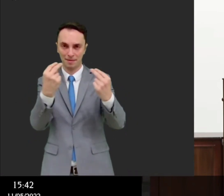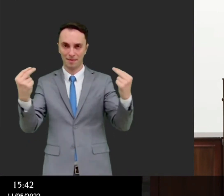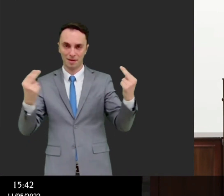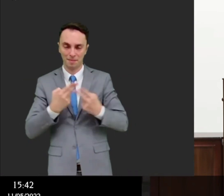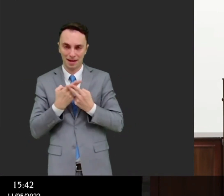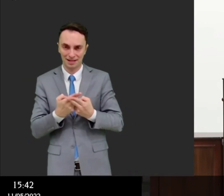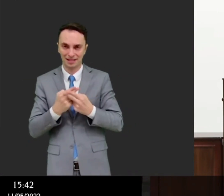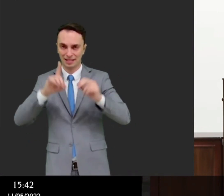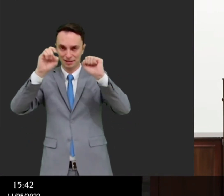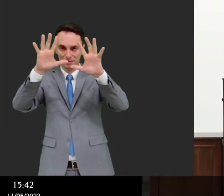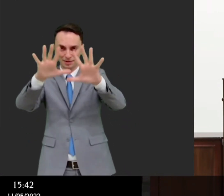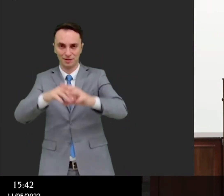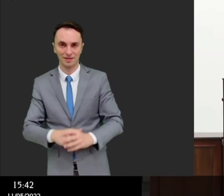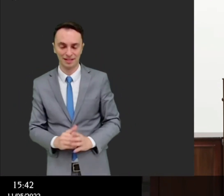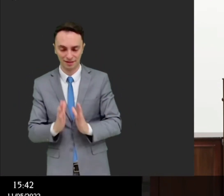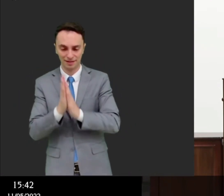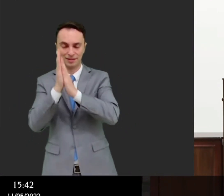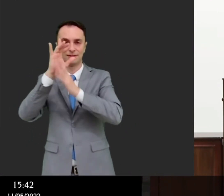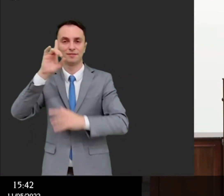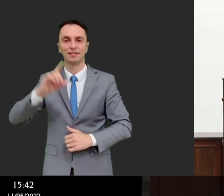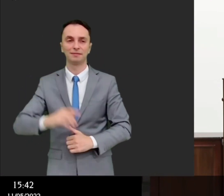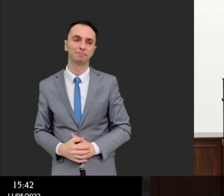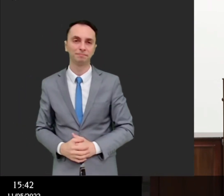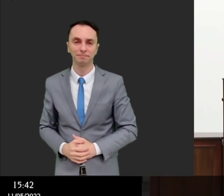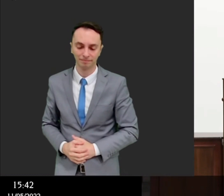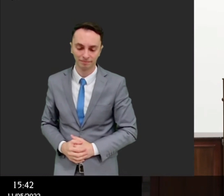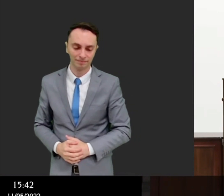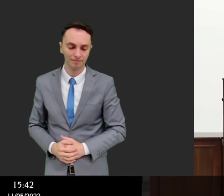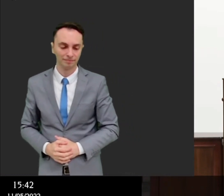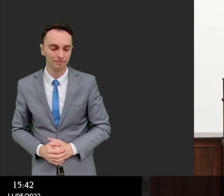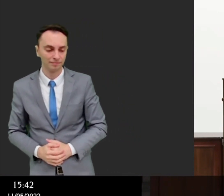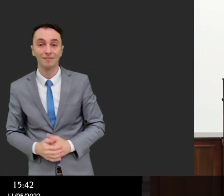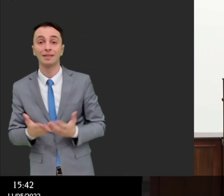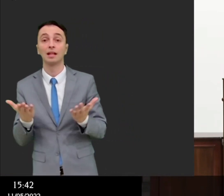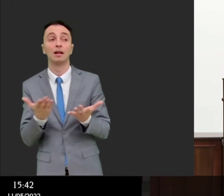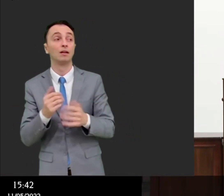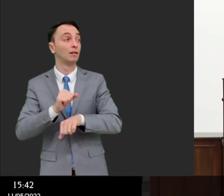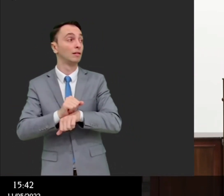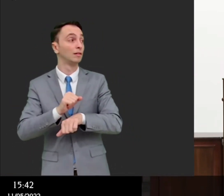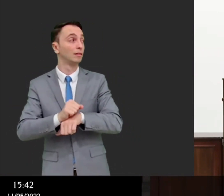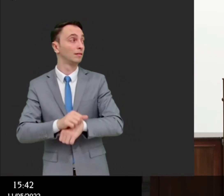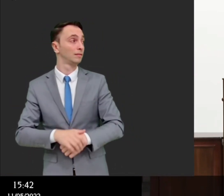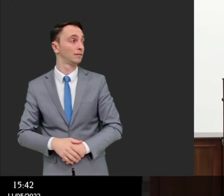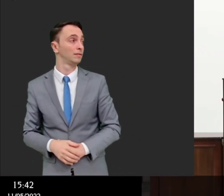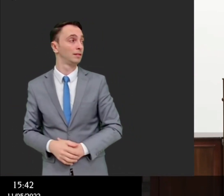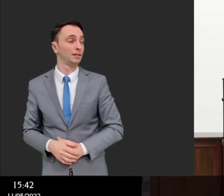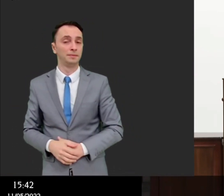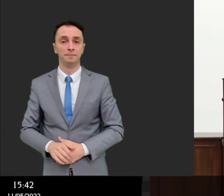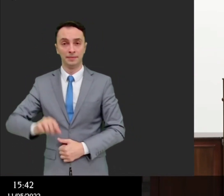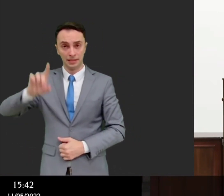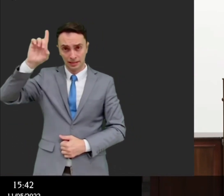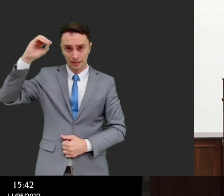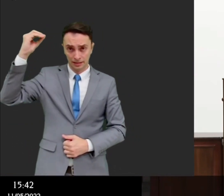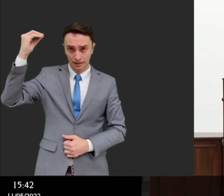esse conselho. Deus seja louvado. Agora vamos aguardar que o Senhor nos